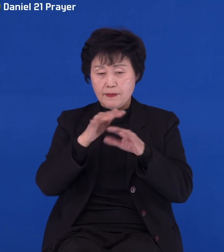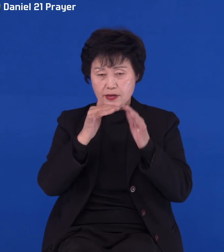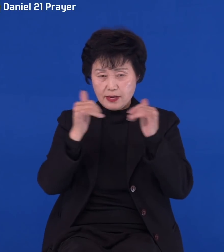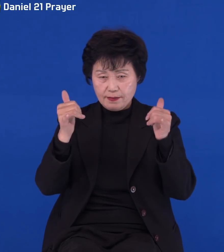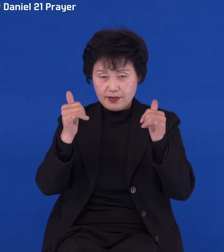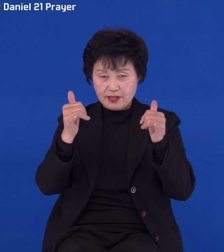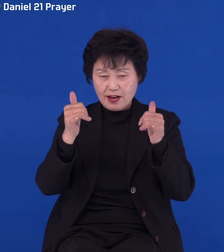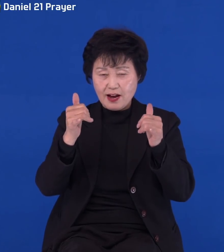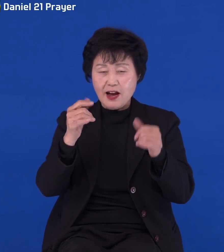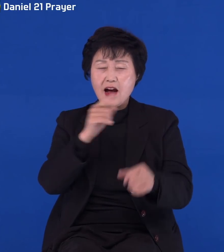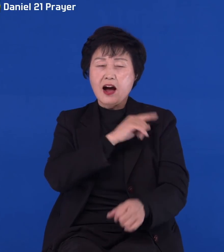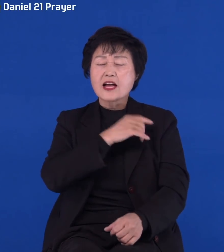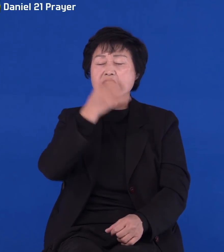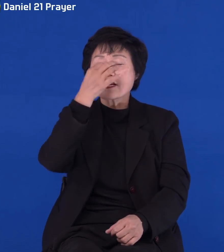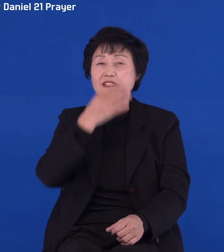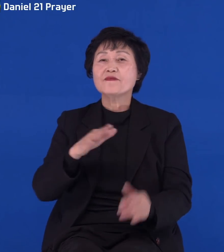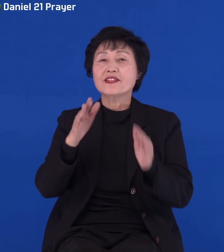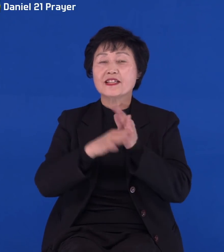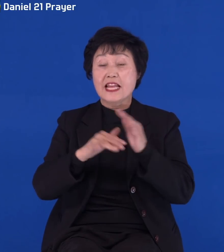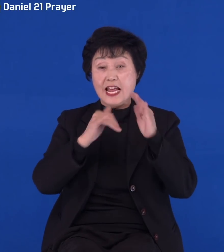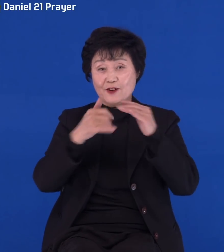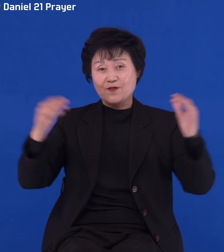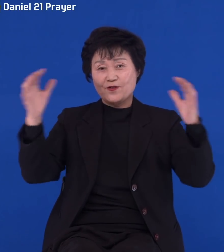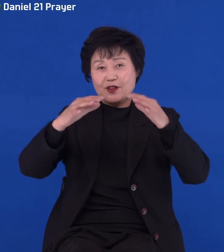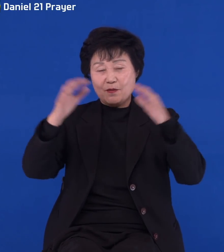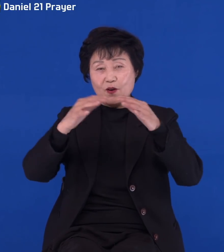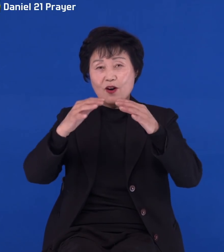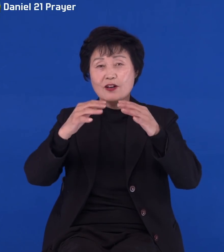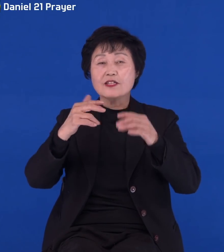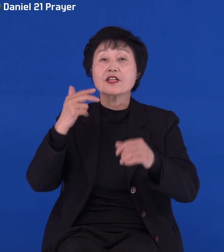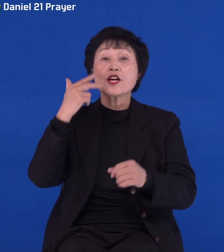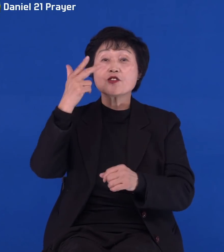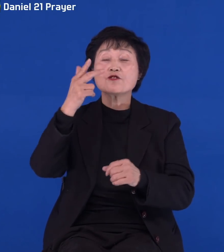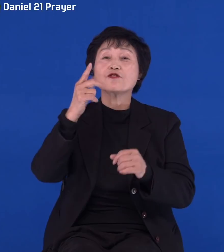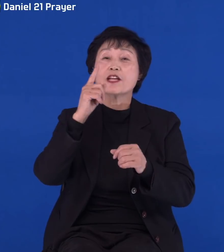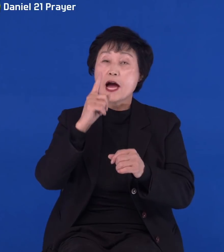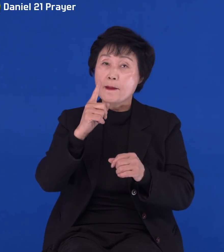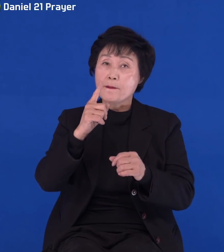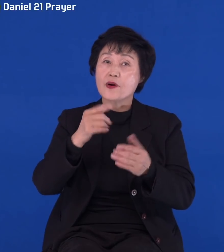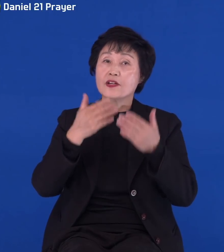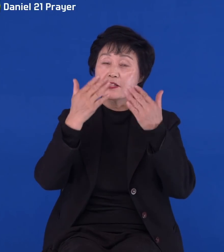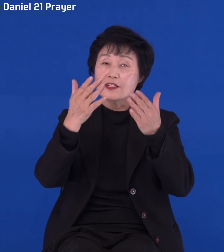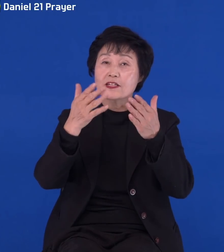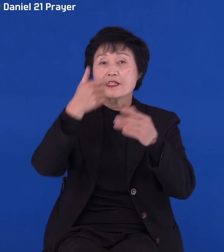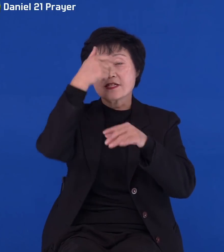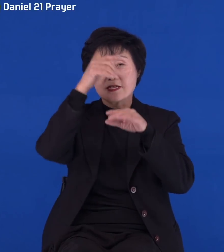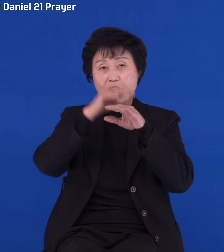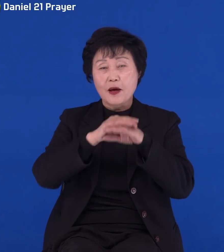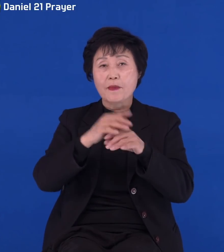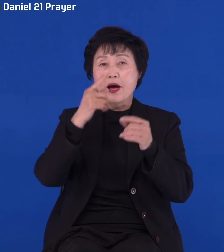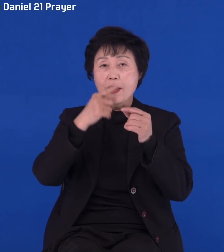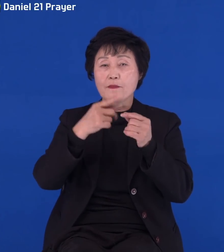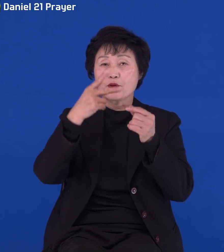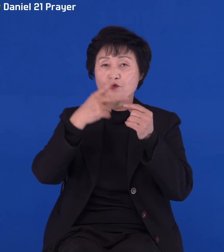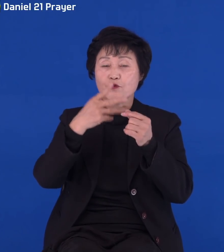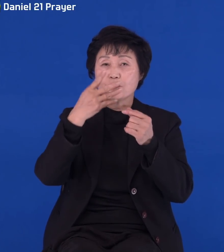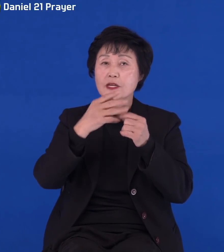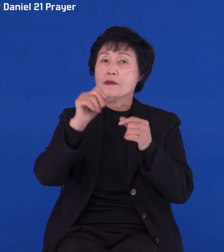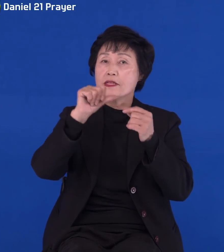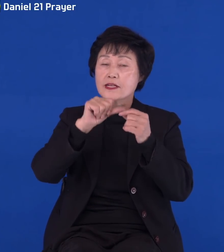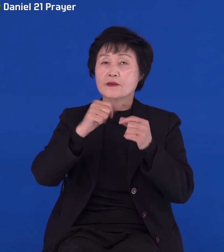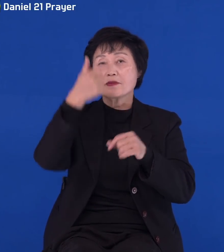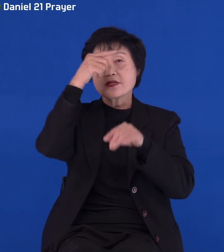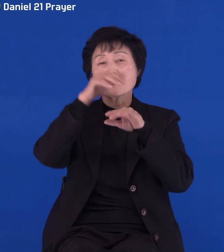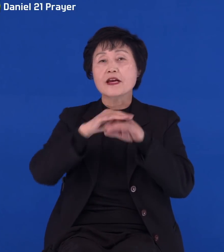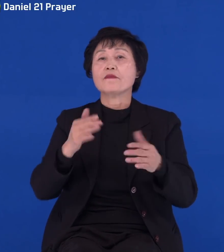드리자. 그리고 나서 일주일에 한 번 드렸던 가정 예배를 3번 드리게 되고 5번 드리게 되고 7번 드렸어요. 무려 3개월 내내 기도를 드렸는데